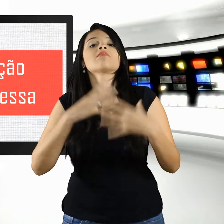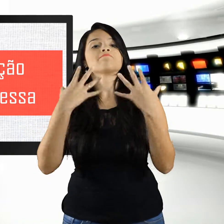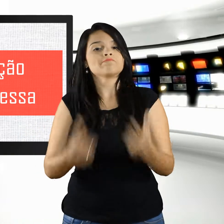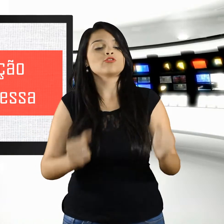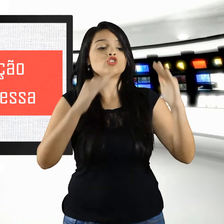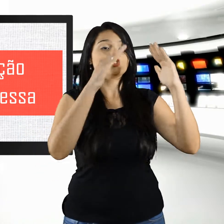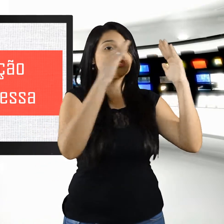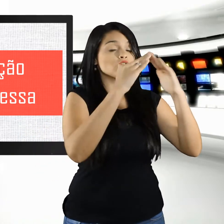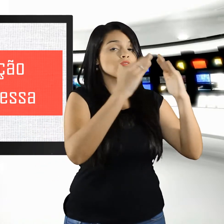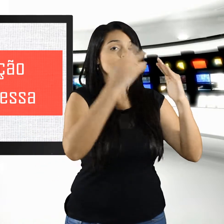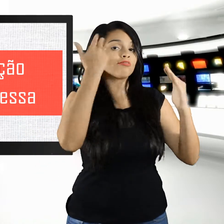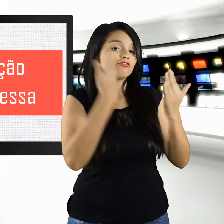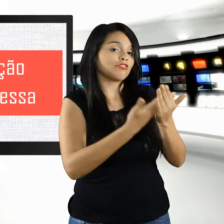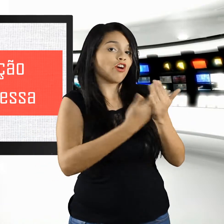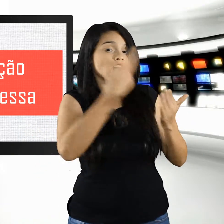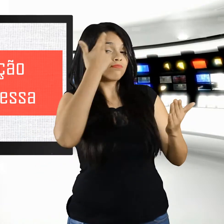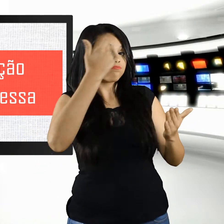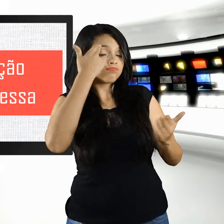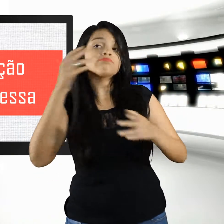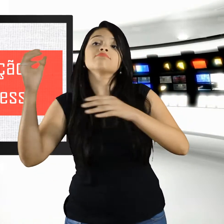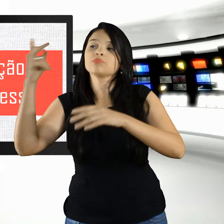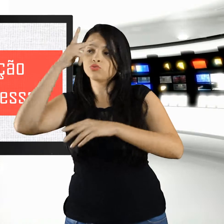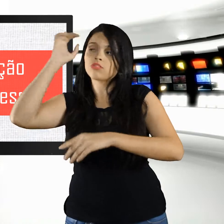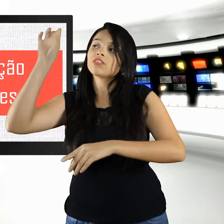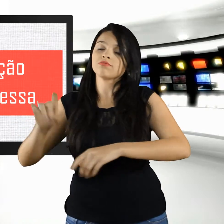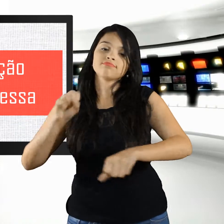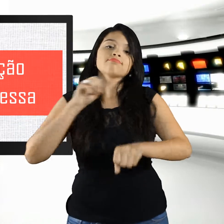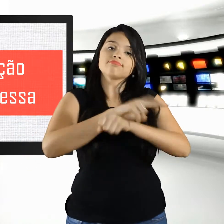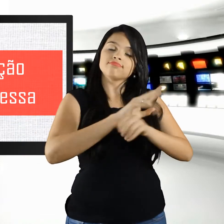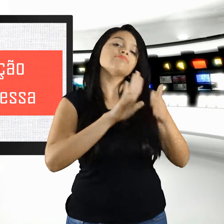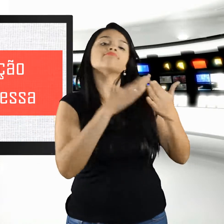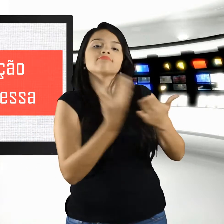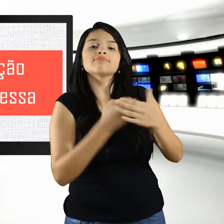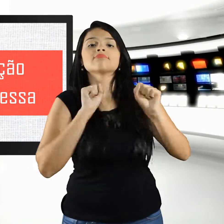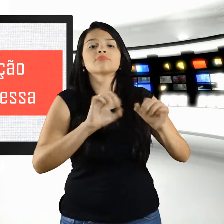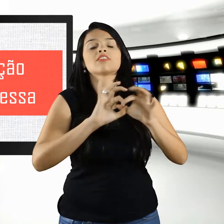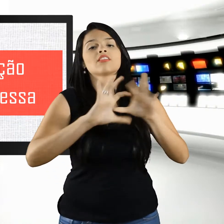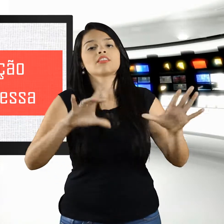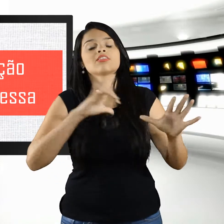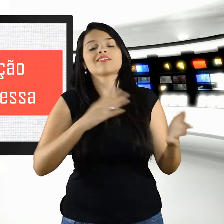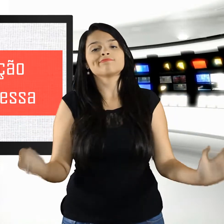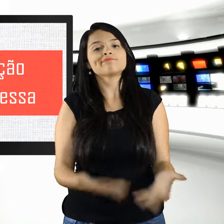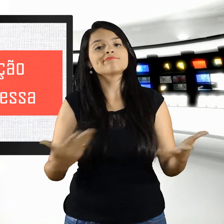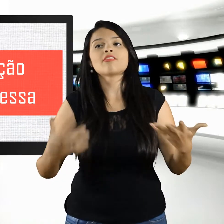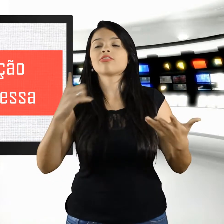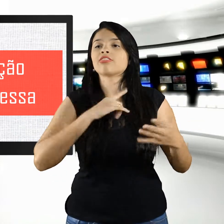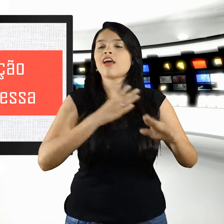com deficiência na rede regular de ensino, a partir da busca por promover a universalização do acesso à educação em